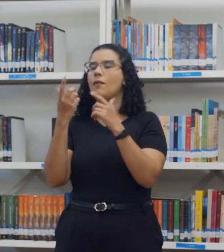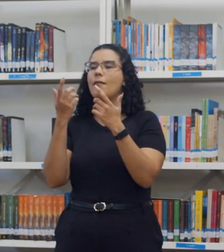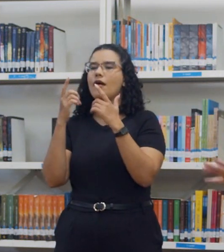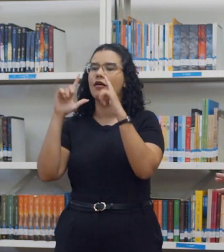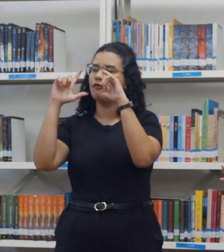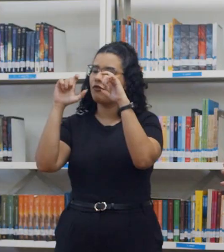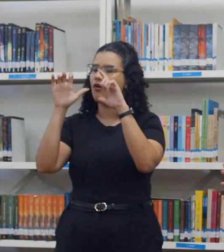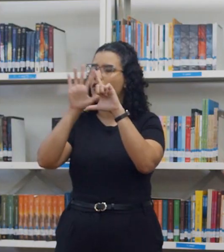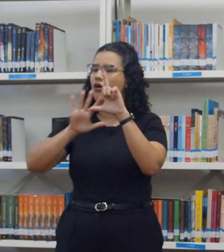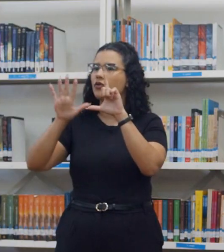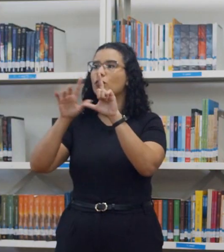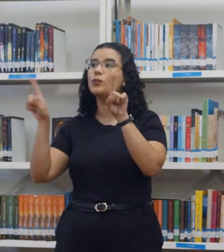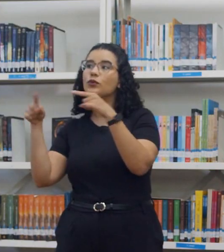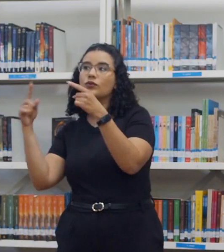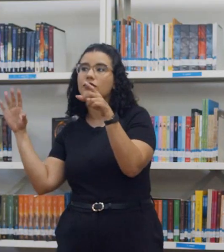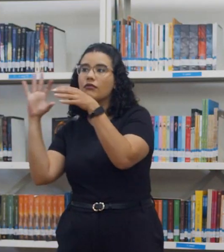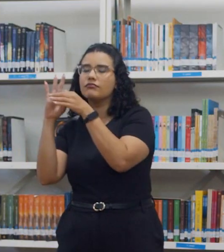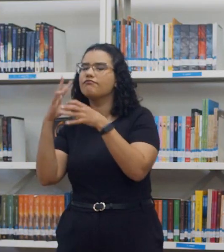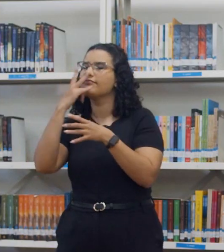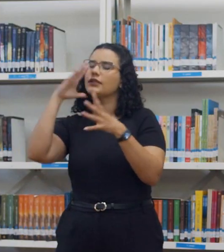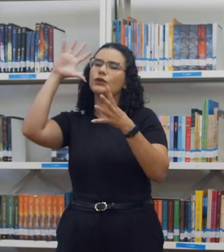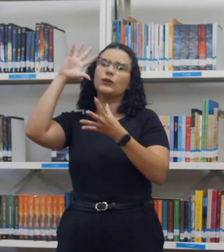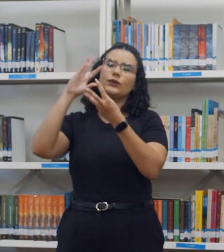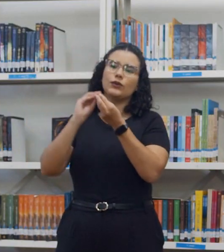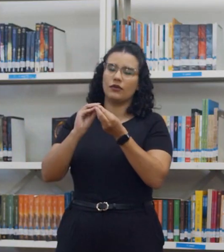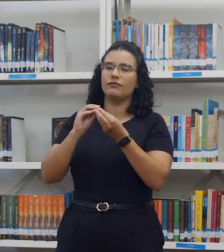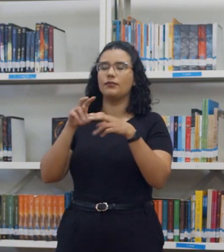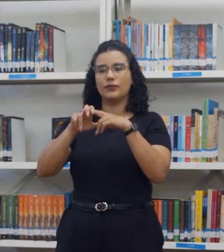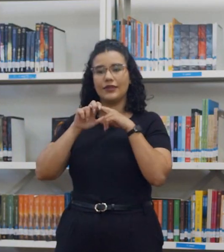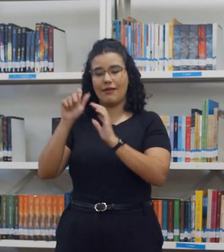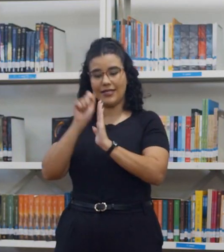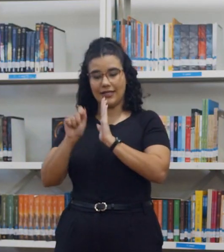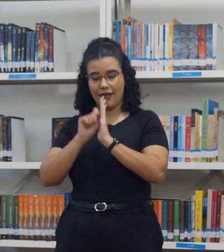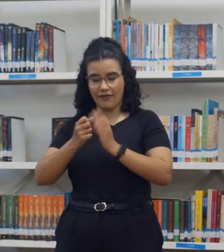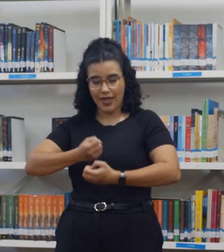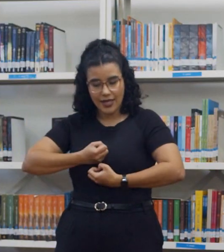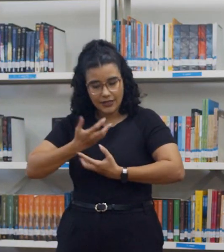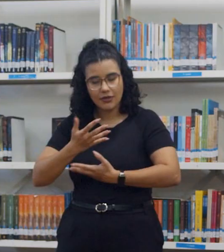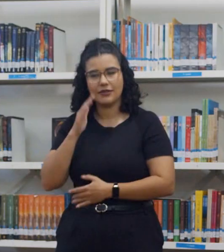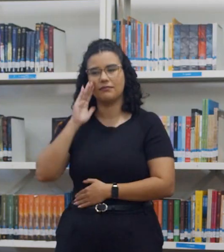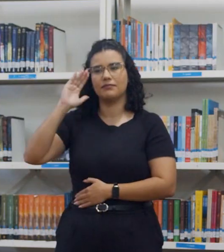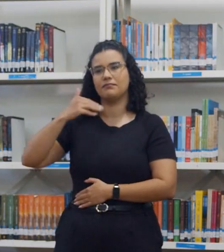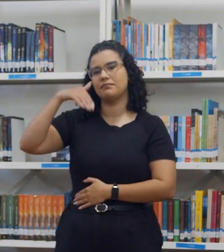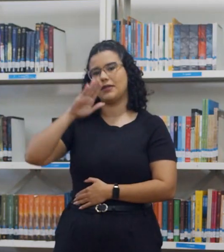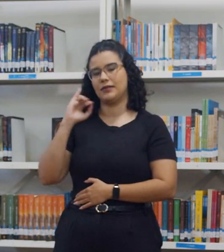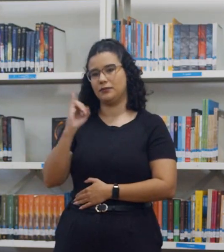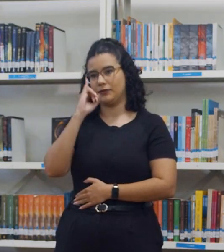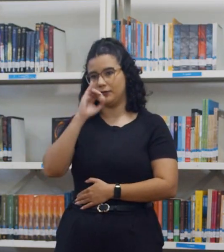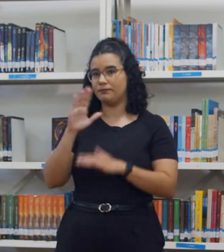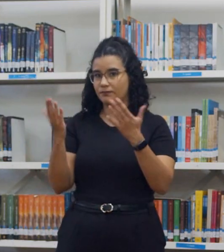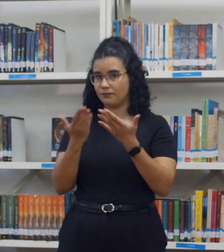música, resume tudo. Então, o escrever, o se expressar é que é o importante. Para